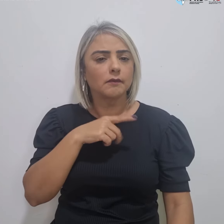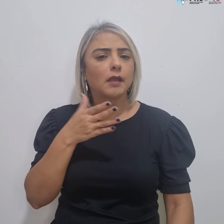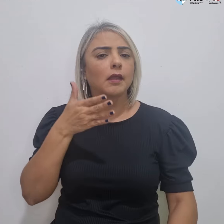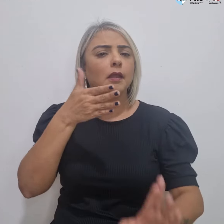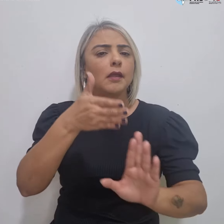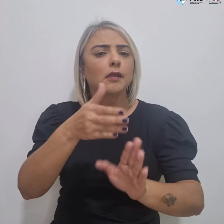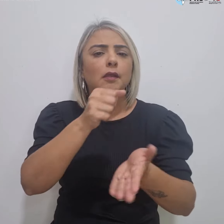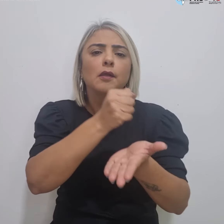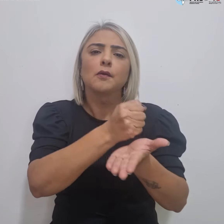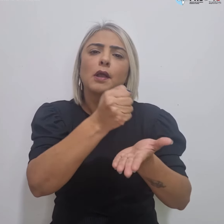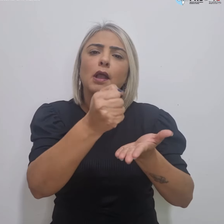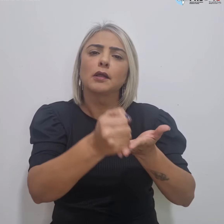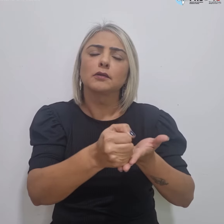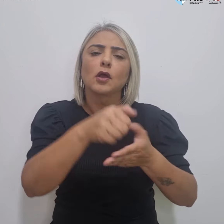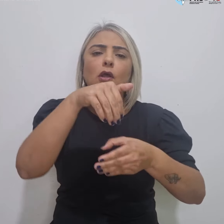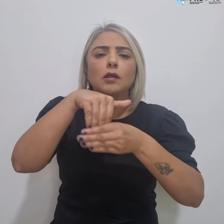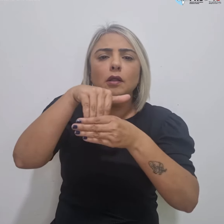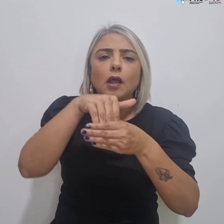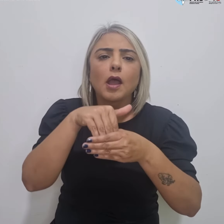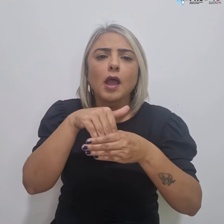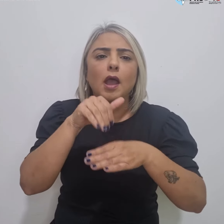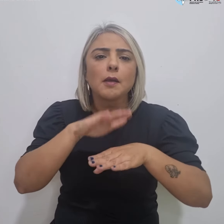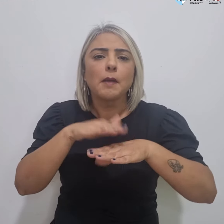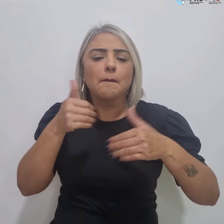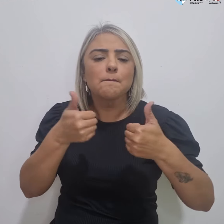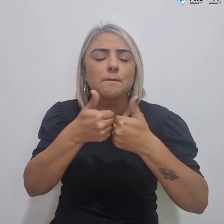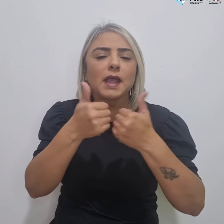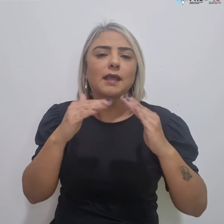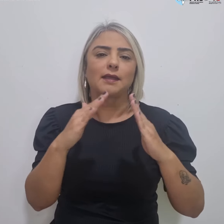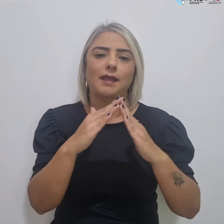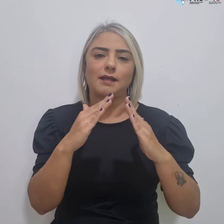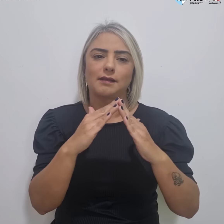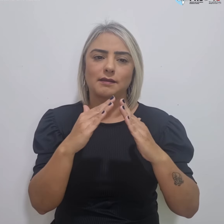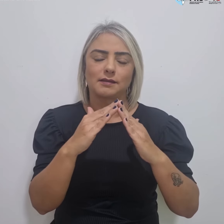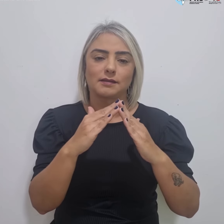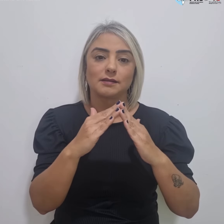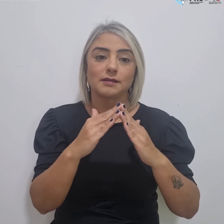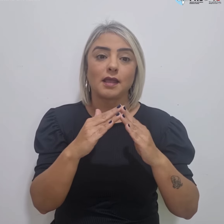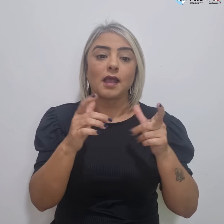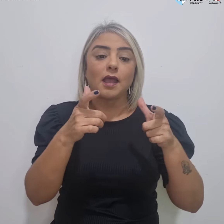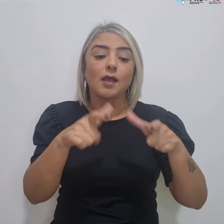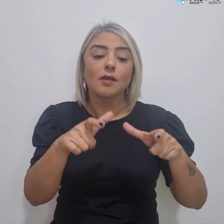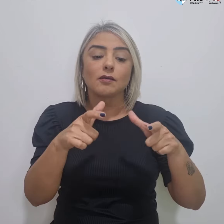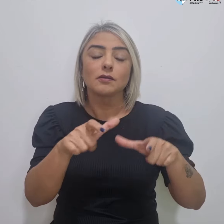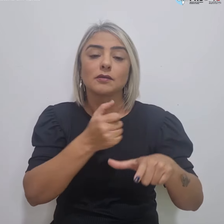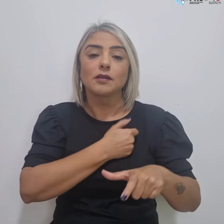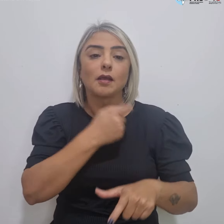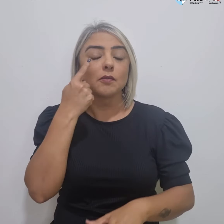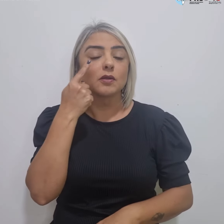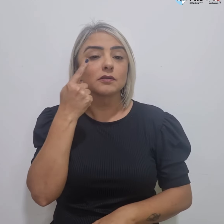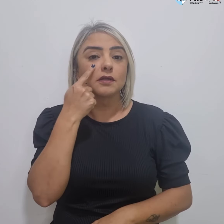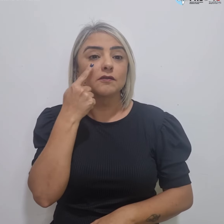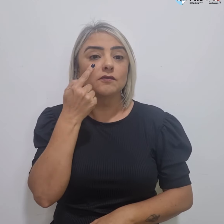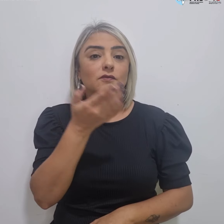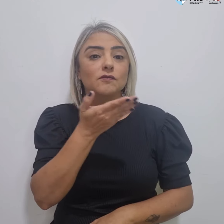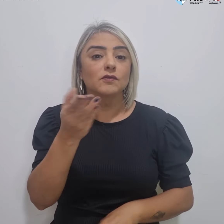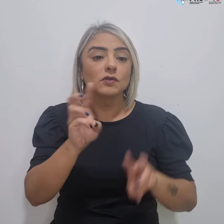cartório eleitoral mais próximo de sua casa. Os endereços podem ser consultados no site do